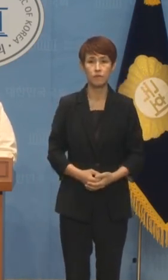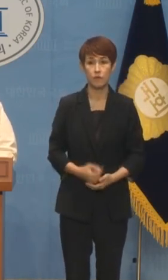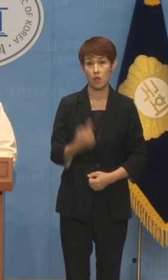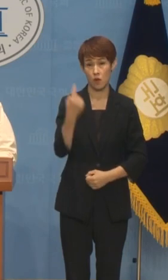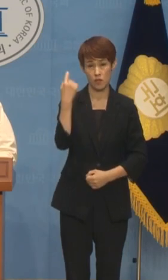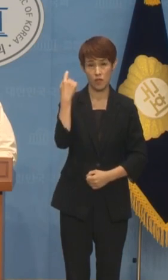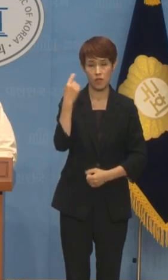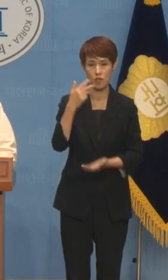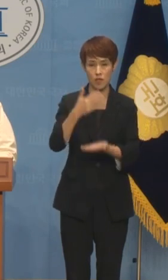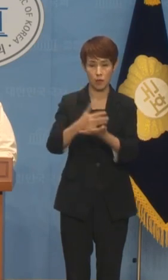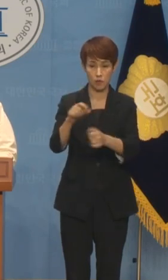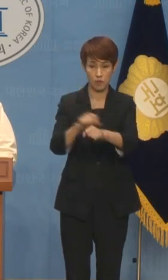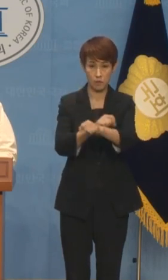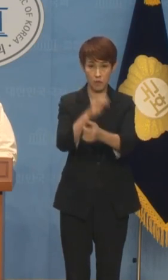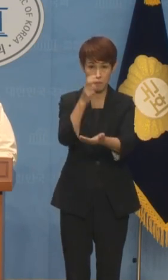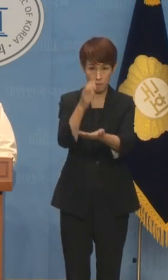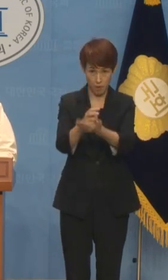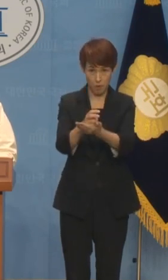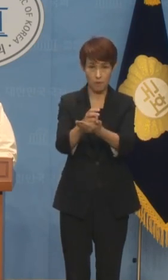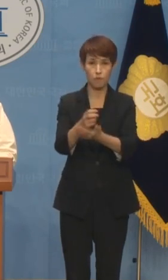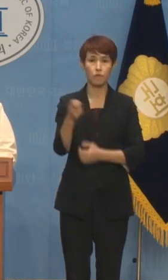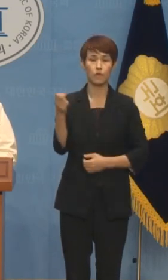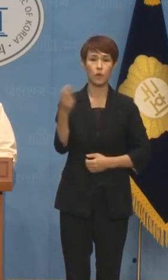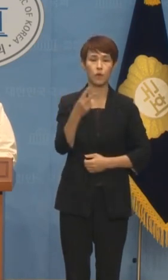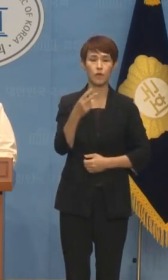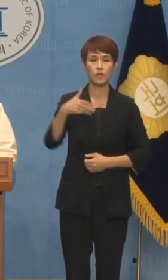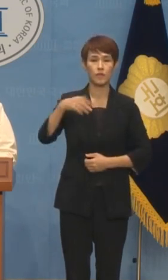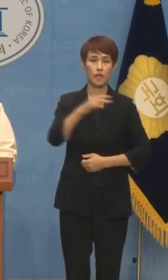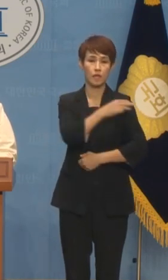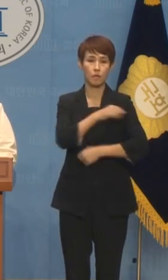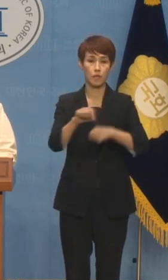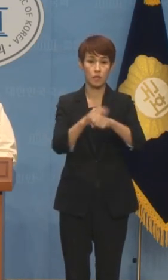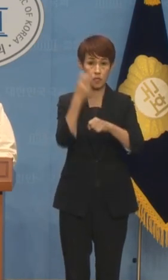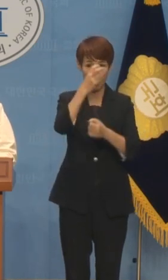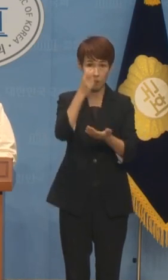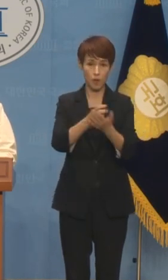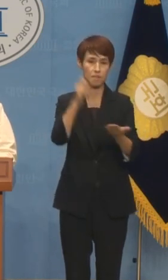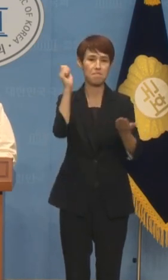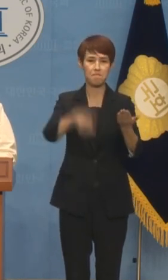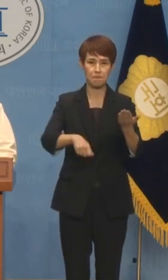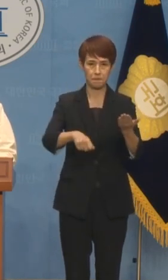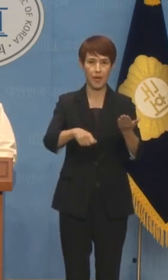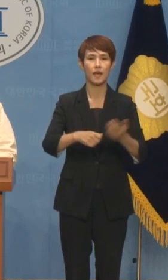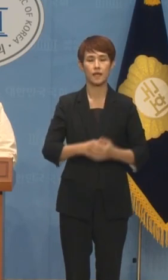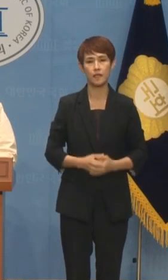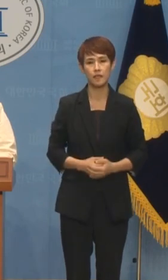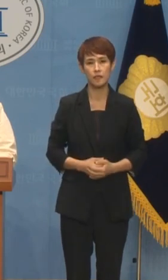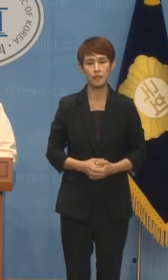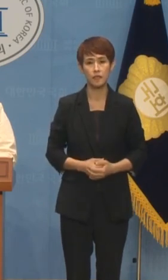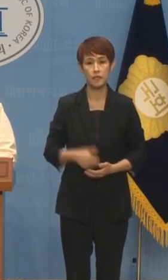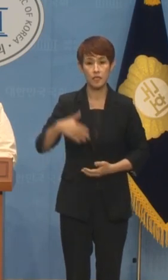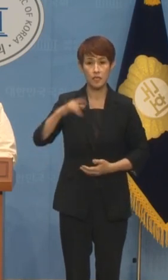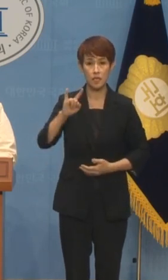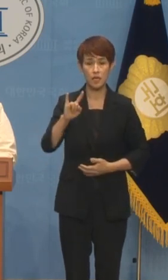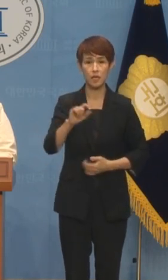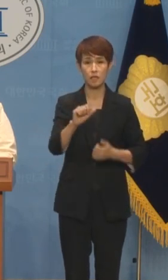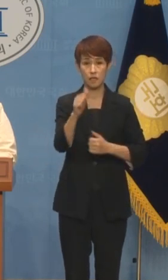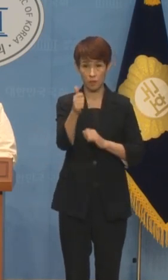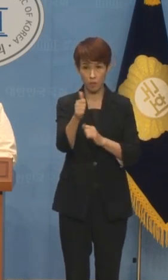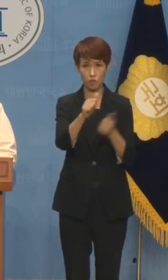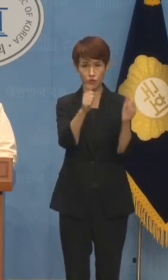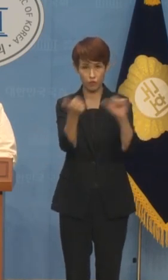어제 이태원 참사 특별법과 함께 최상병 특검법이 통과되었습니다. 최상병이 떠난